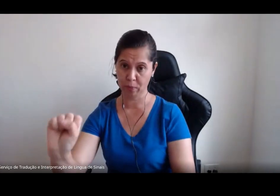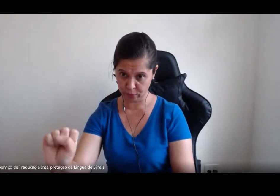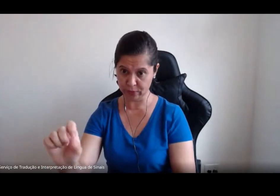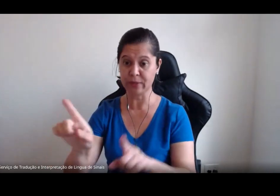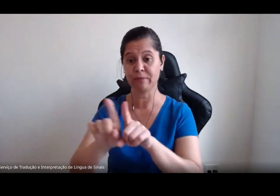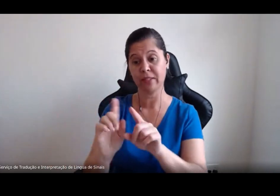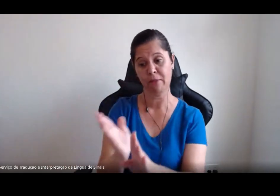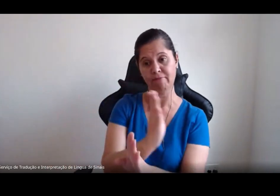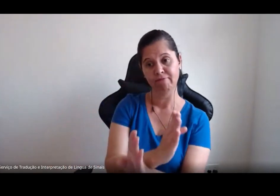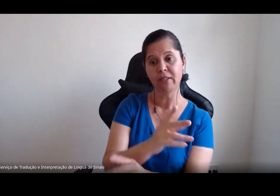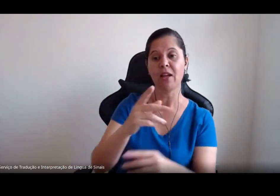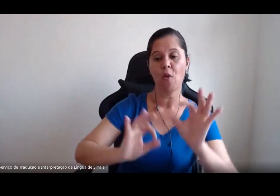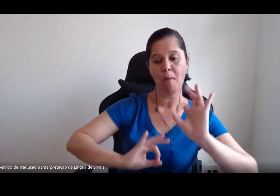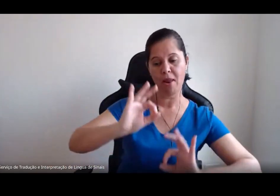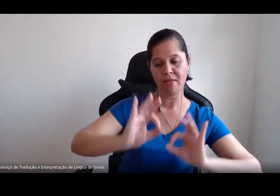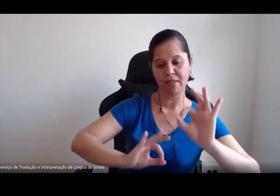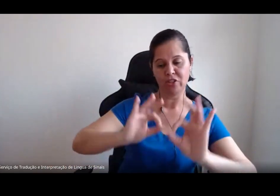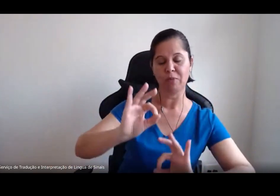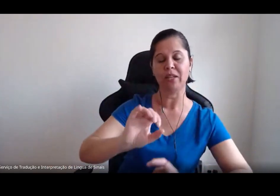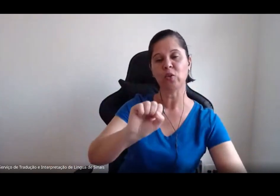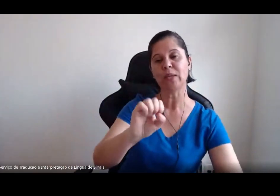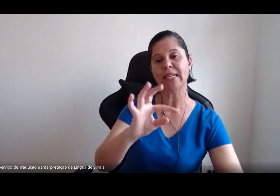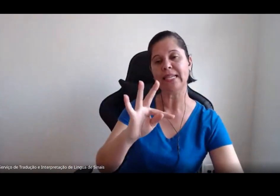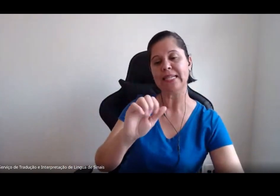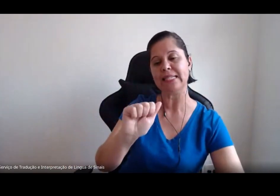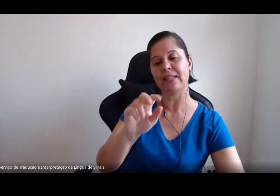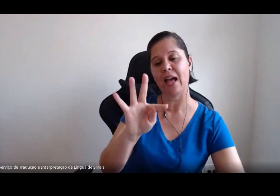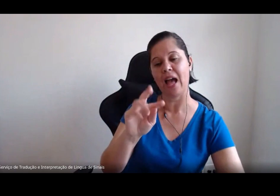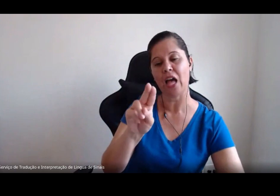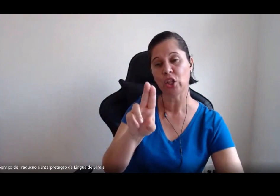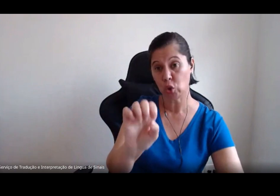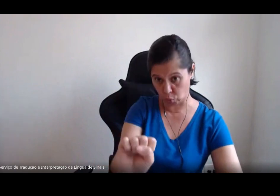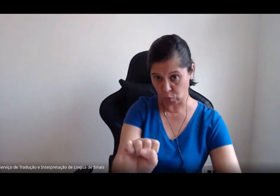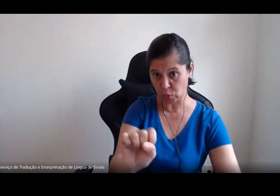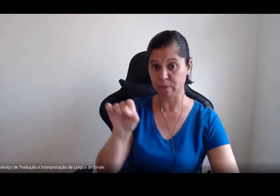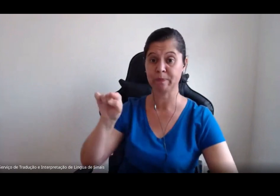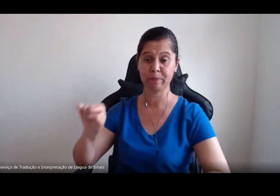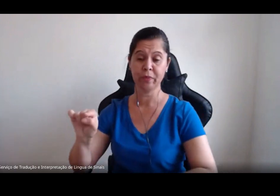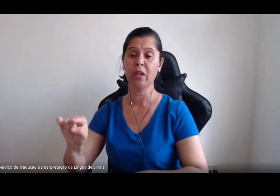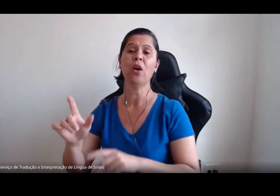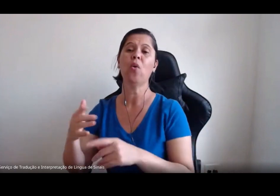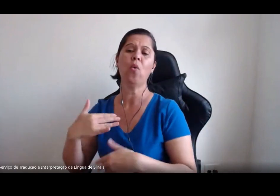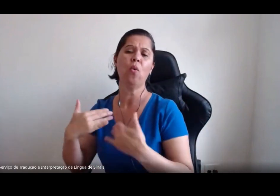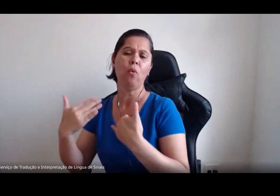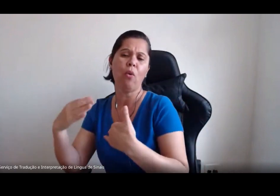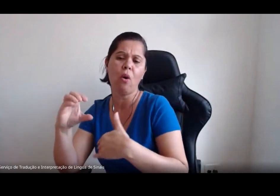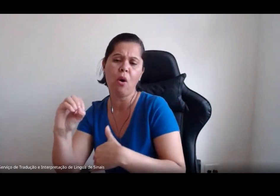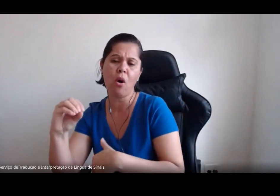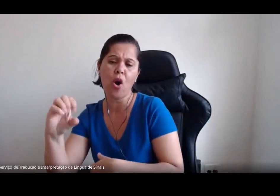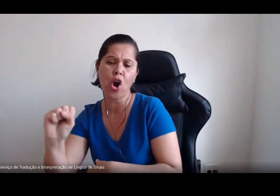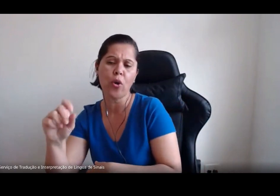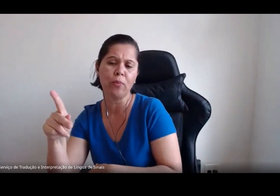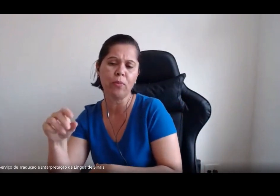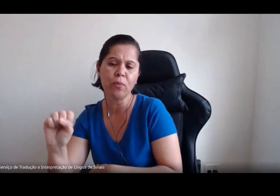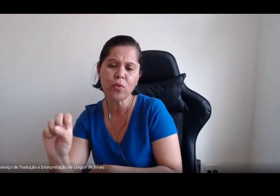planejamento de status. O planejamento de corpus vinculado ao código, à forma do código linguístico, e o planejamento de